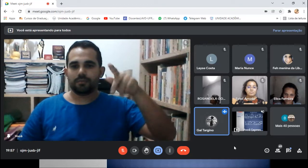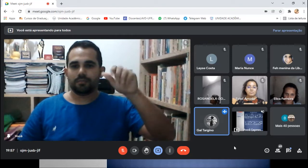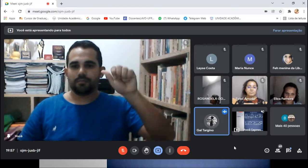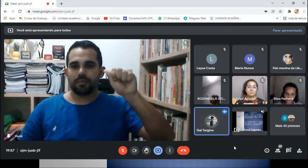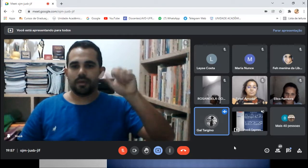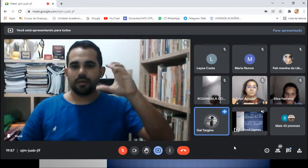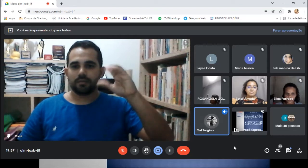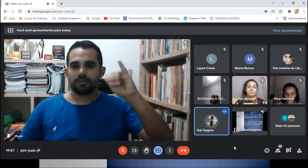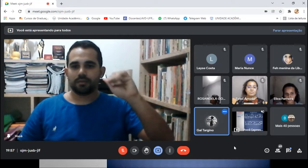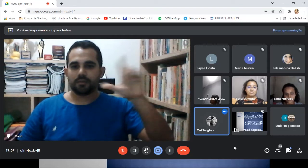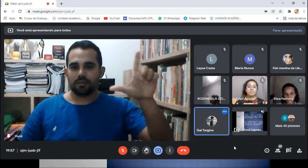espacial.